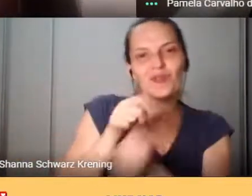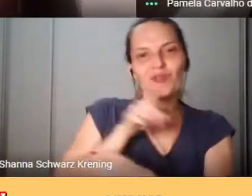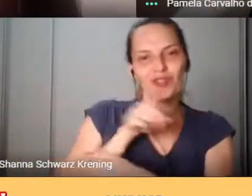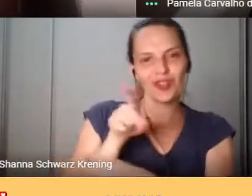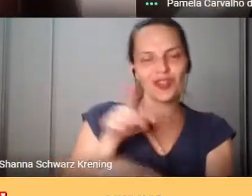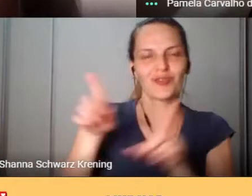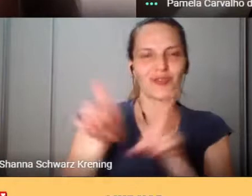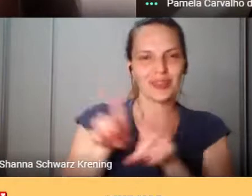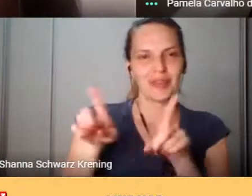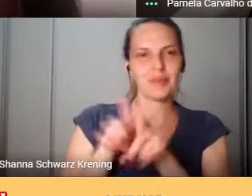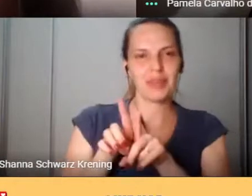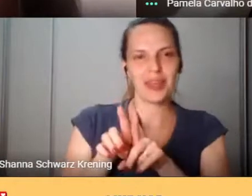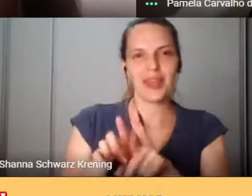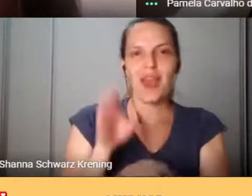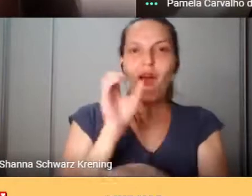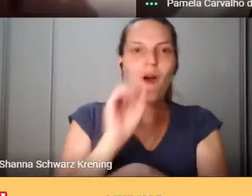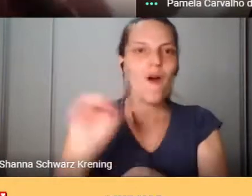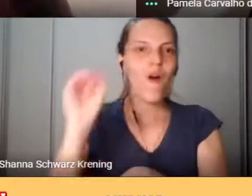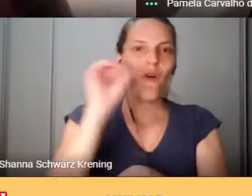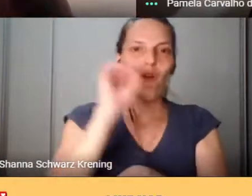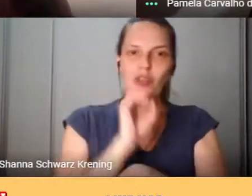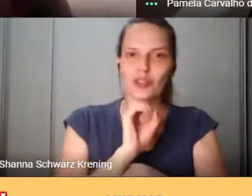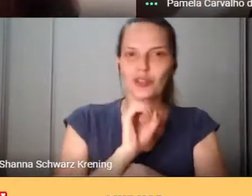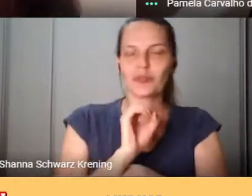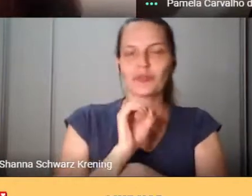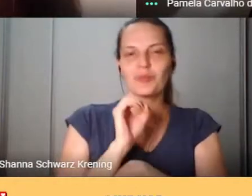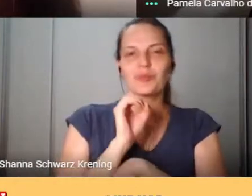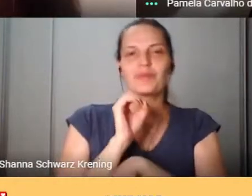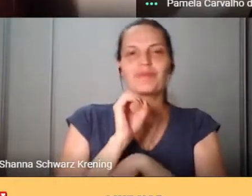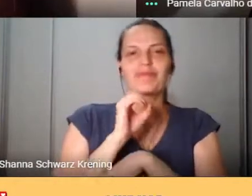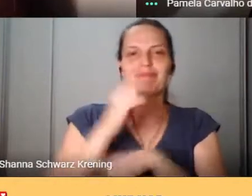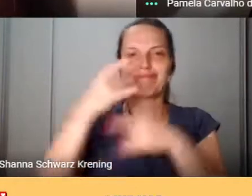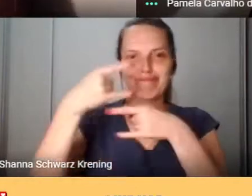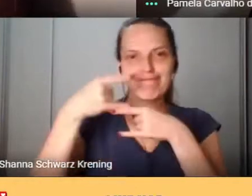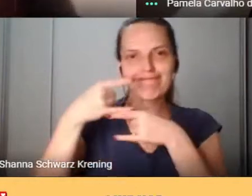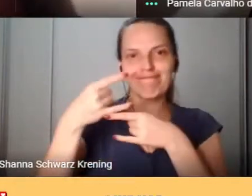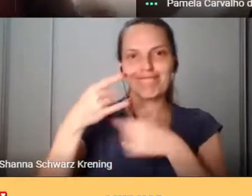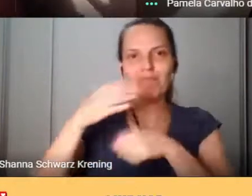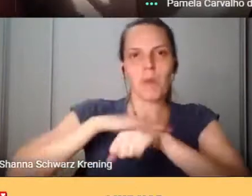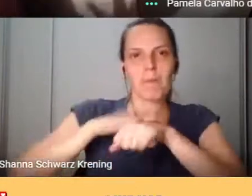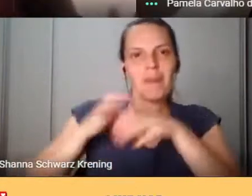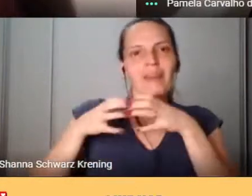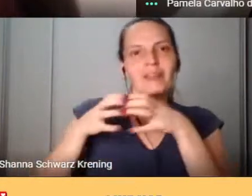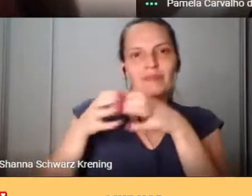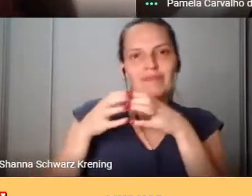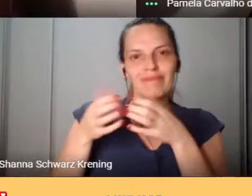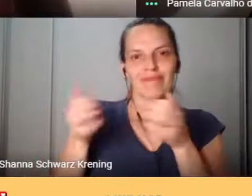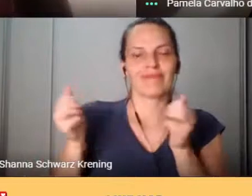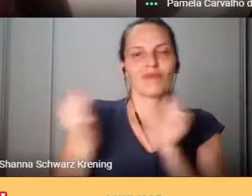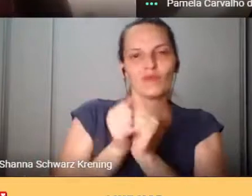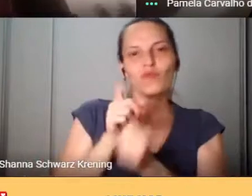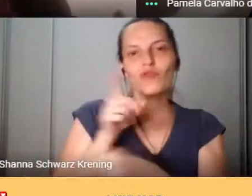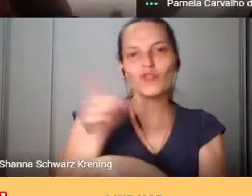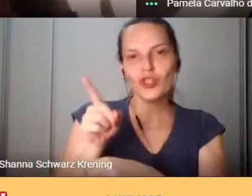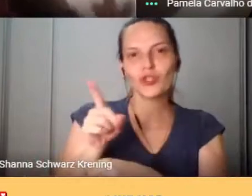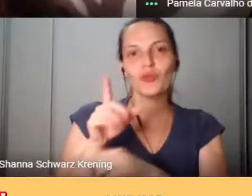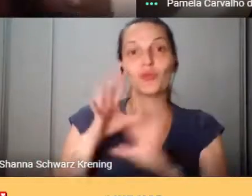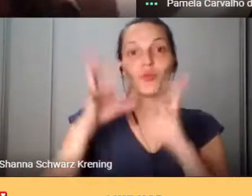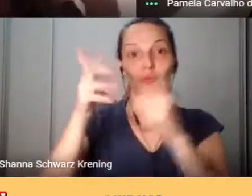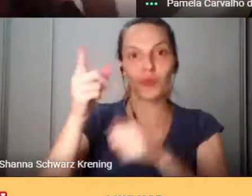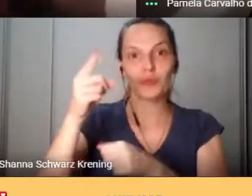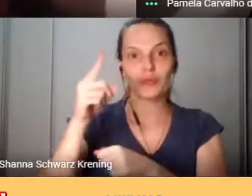dividir momentos assim contigo, com todos que estão nos assistindo, que vão nos assistir também. Então é muito bom